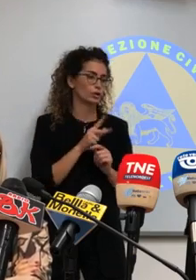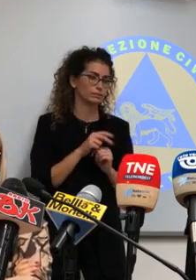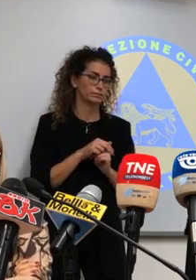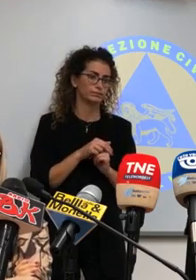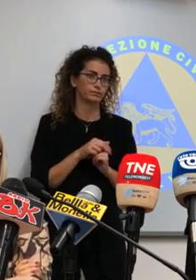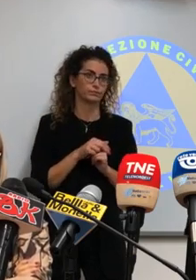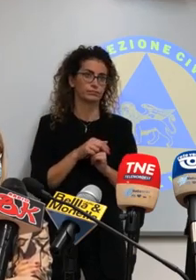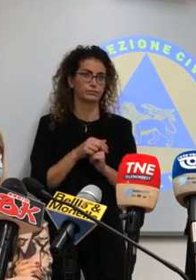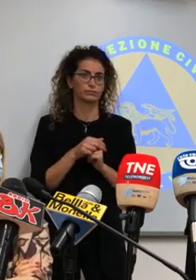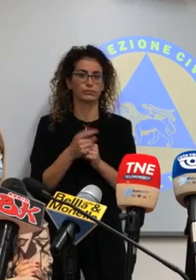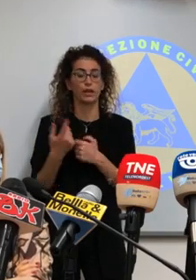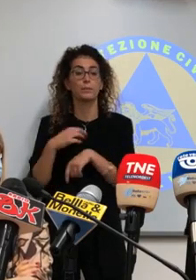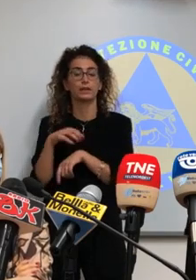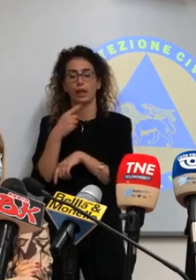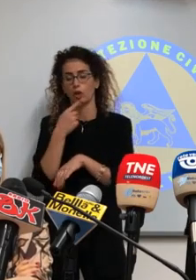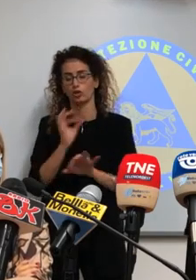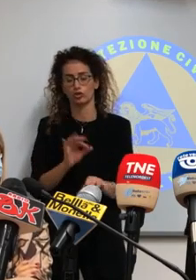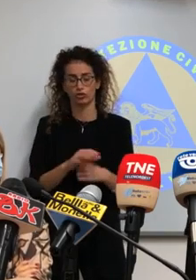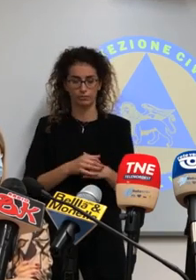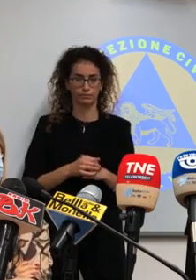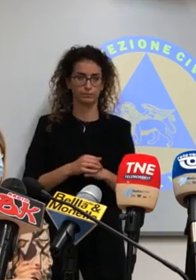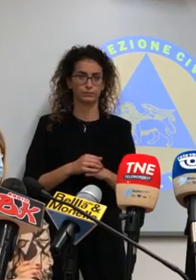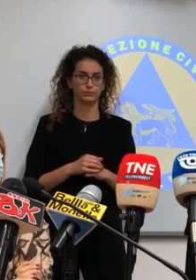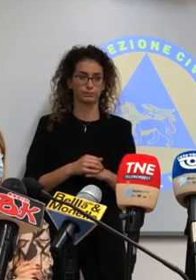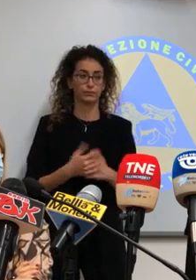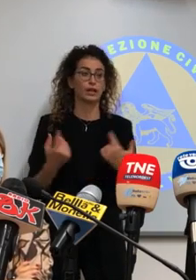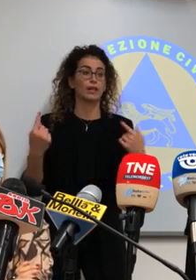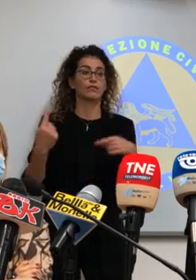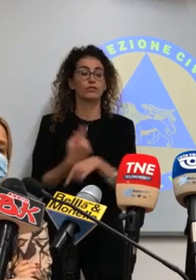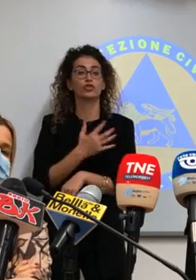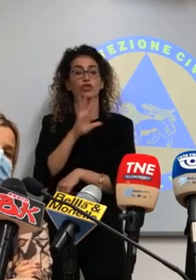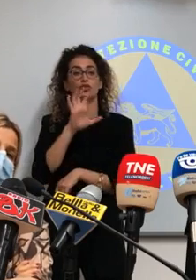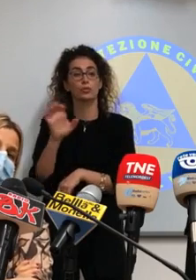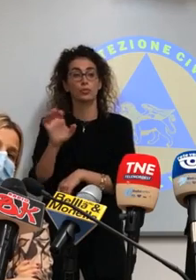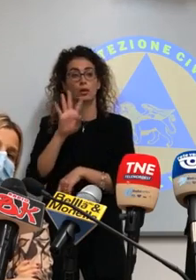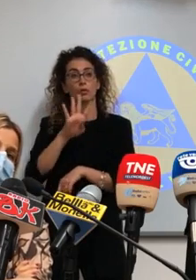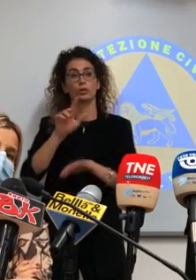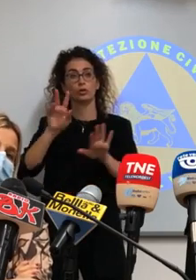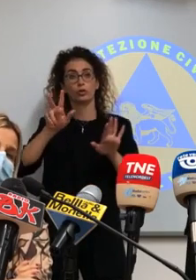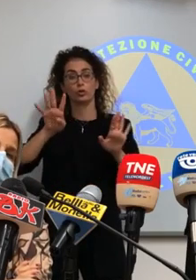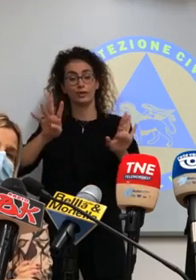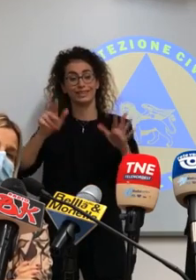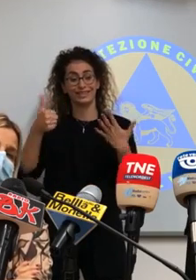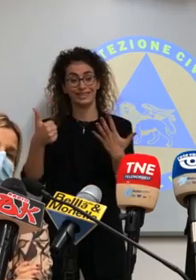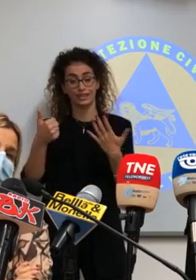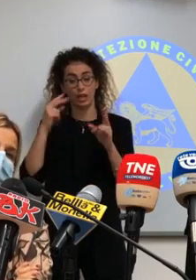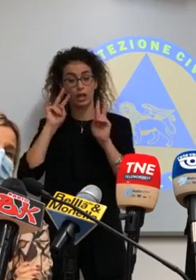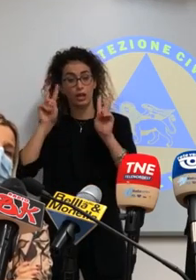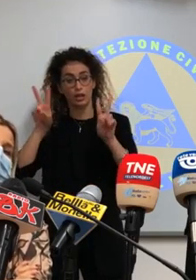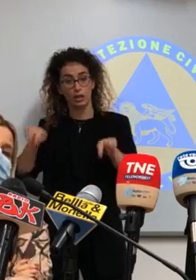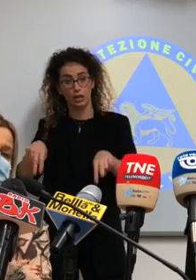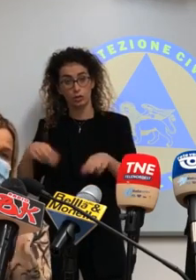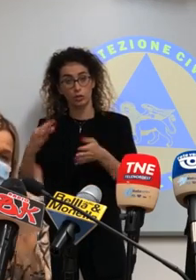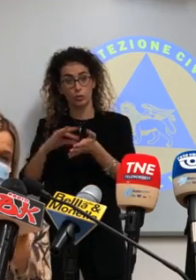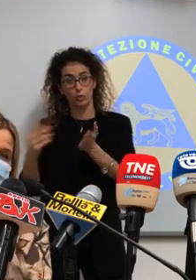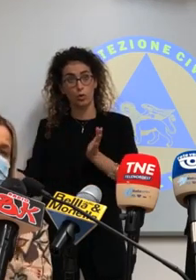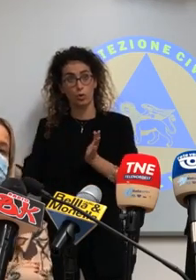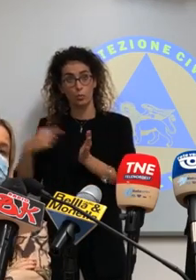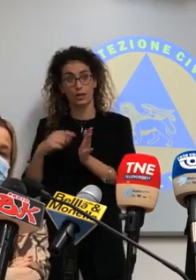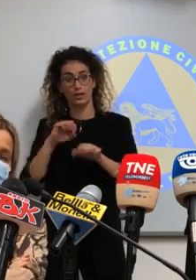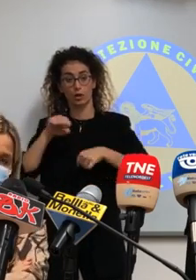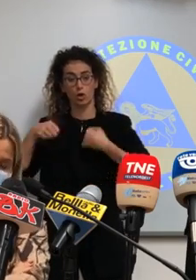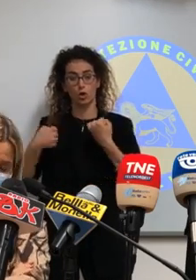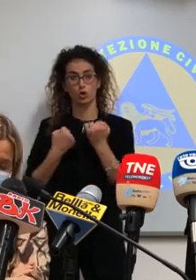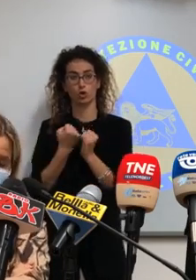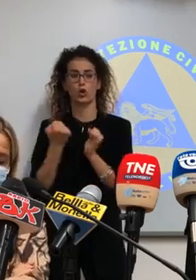lo stabilisce la circolare del Ministero. Mentre i 5.496 monitoraggio sono rientrati a scuola, ma devono comportarsi, sì,